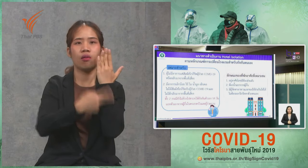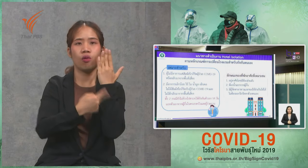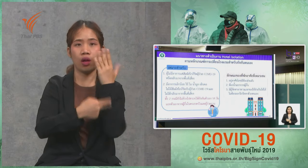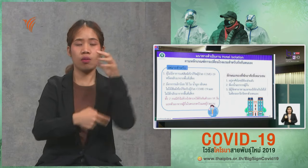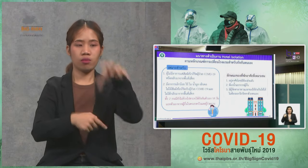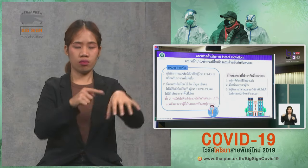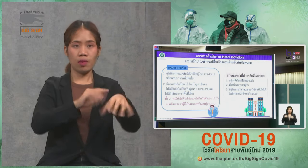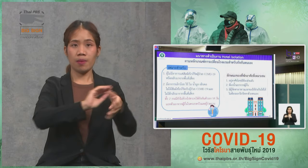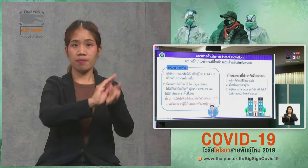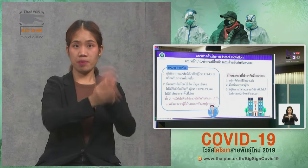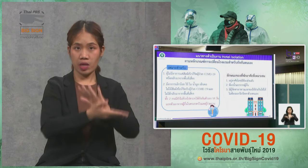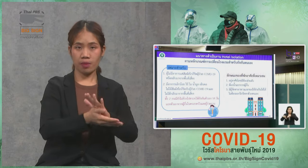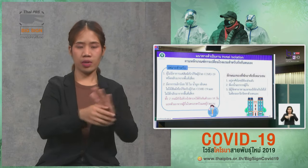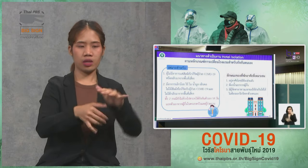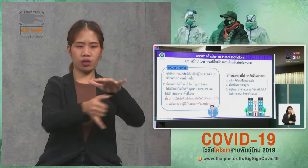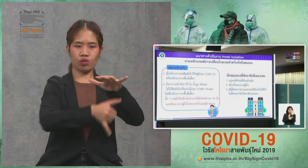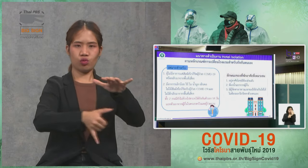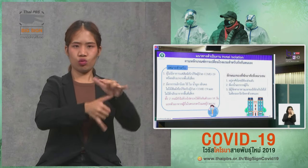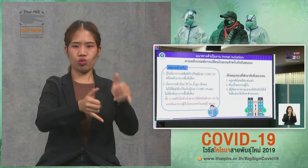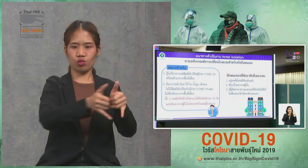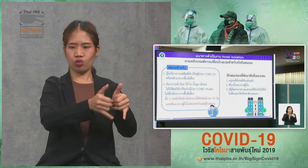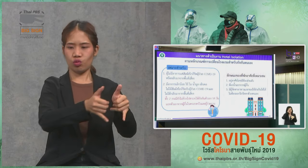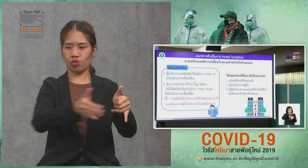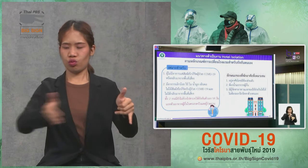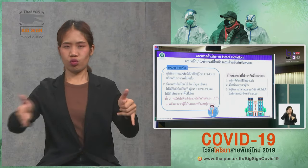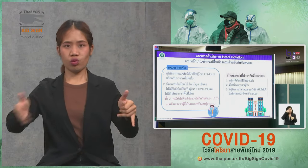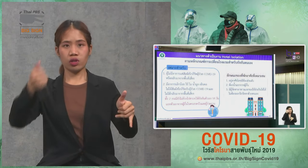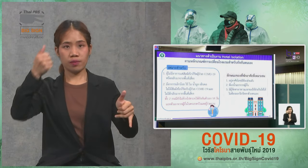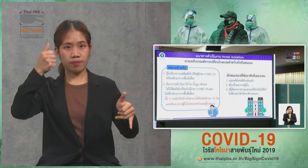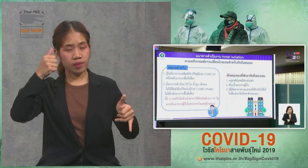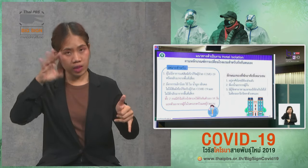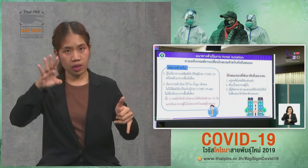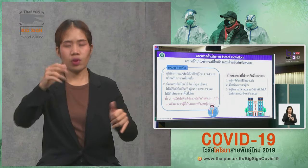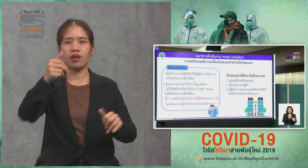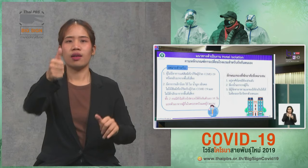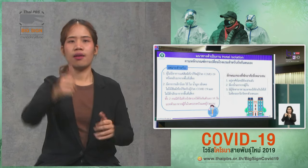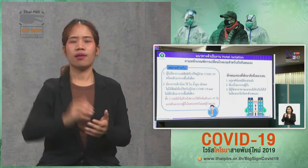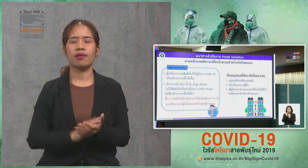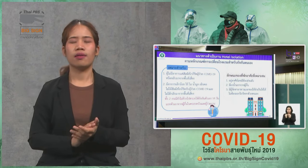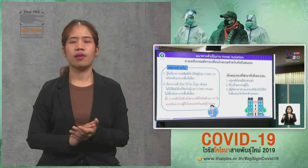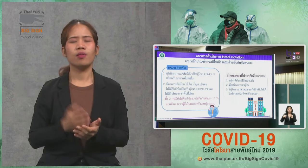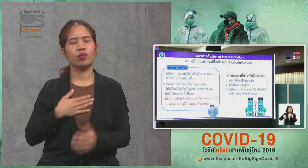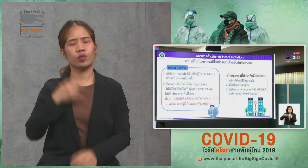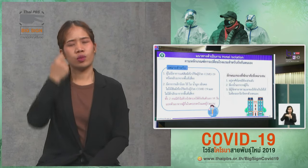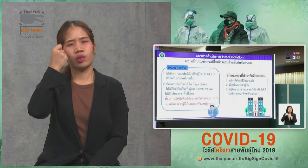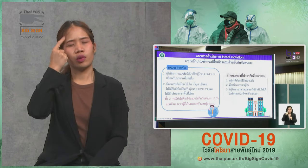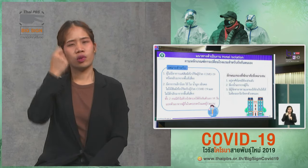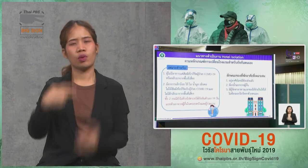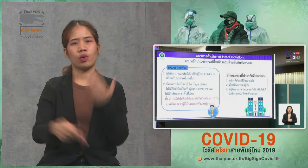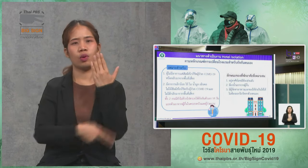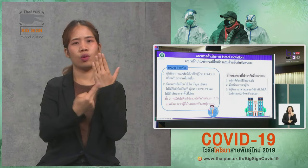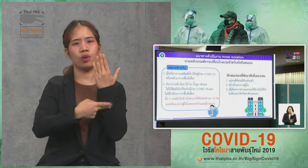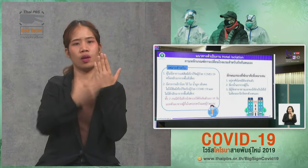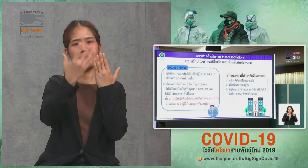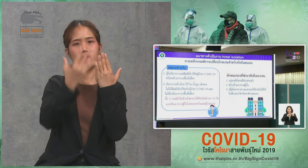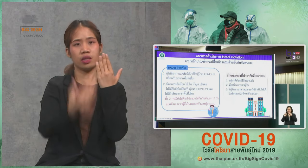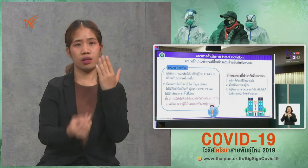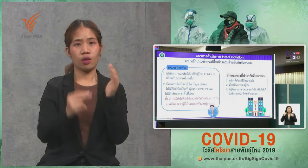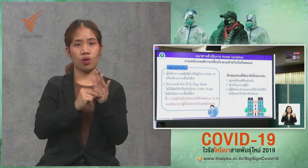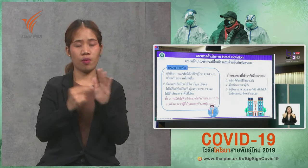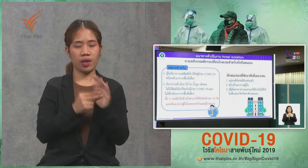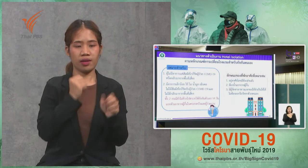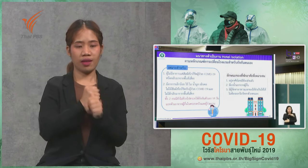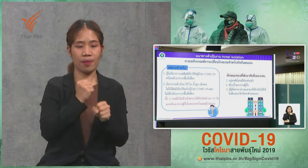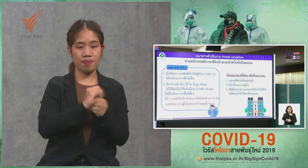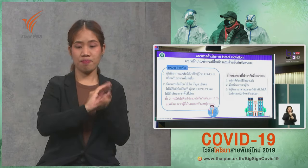ป็นที่กักกันได้นะครับก็ตอนนี้กำลังทำหลักเกณฑ์เสร็จแล้วผมเข้าใจว่าโรงแรมส่วนที่เหลือทั้งหมดที่ไม่ใช้เป็นฮอสปิตอลจะเข้าม